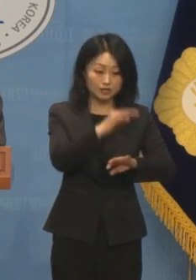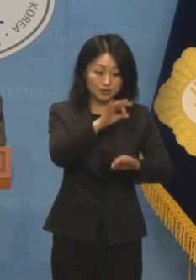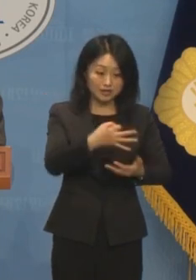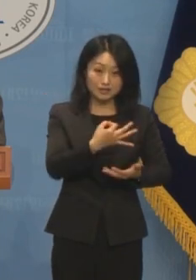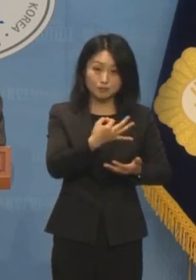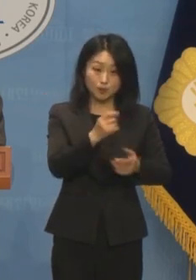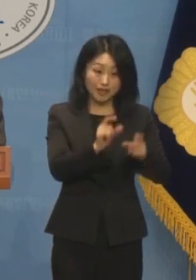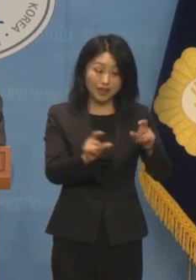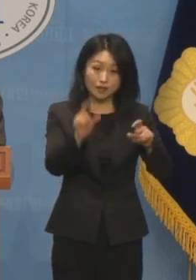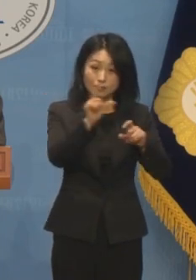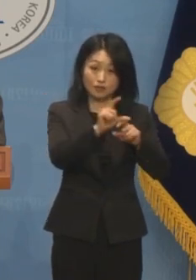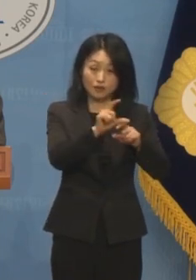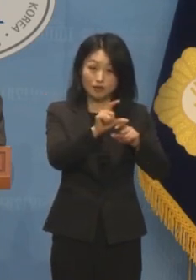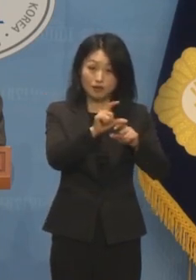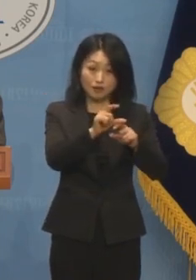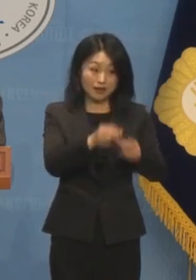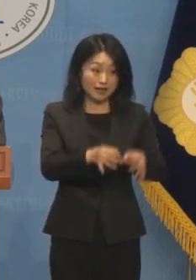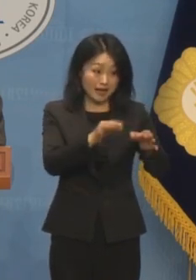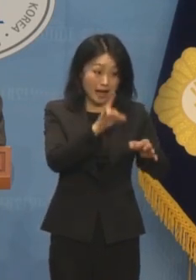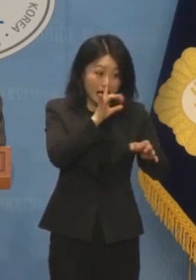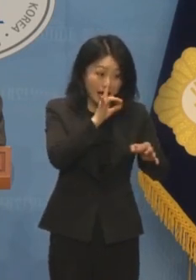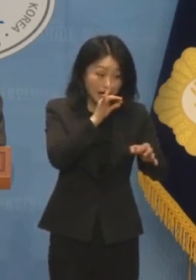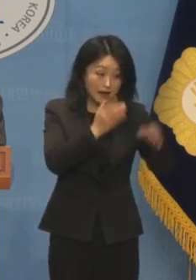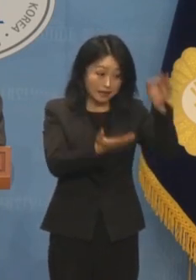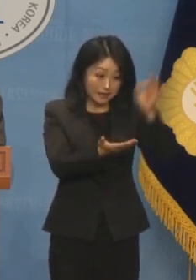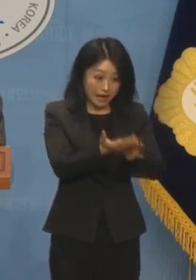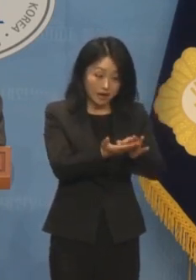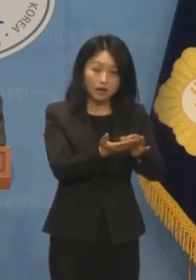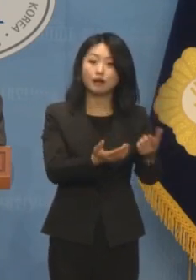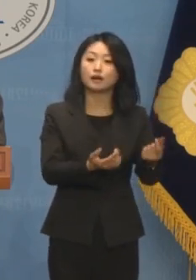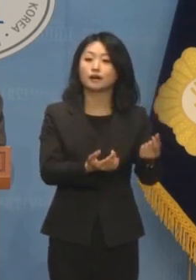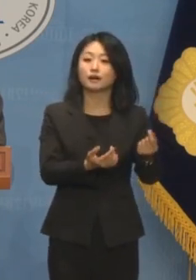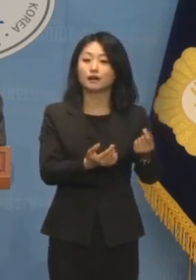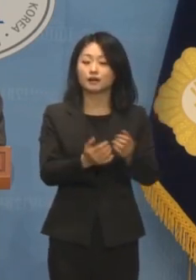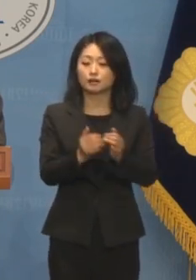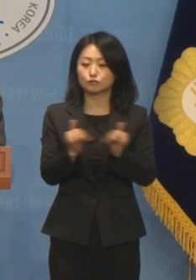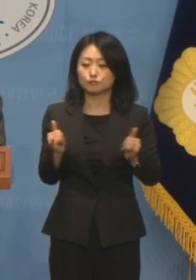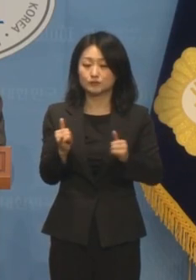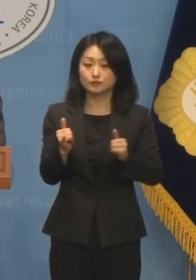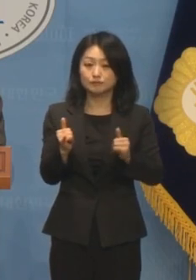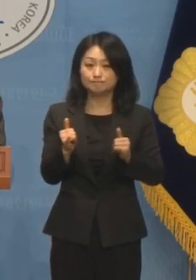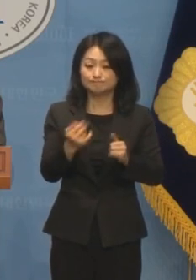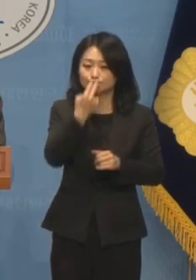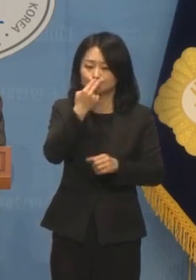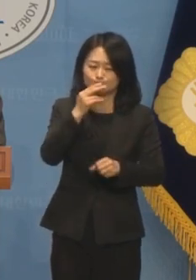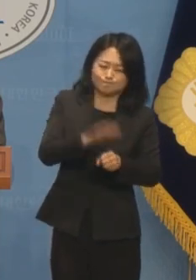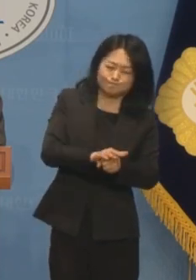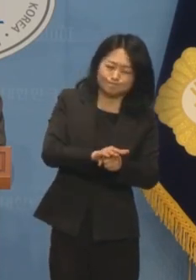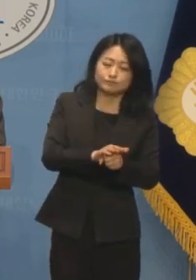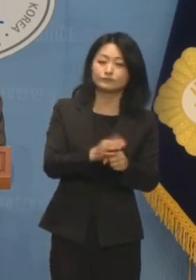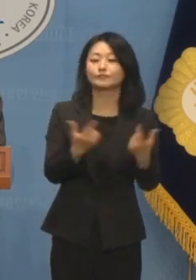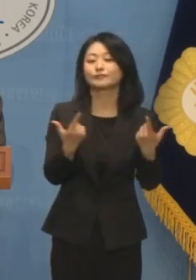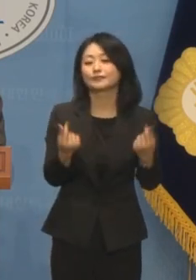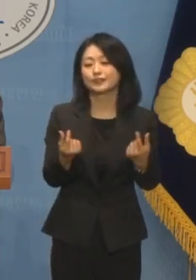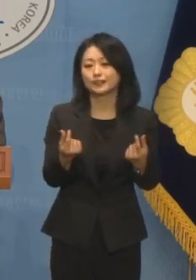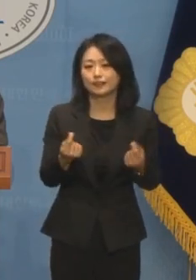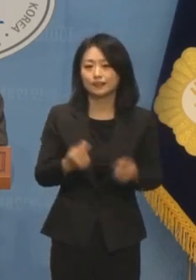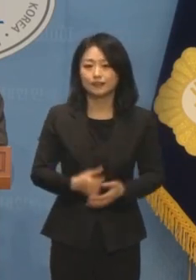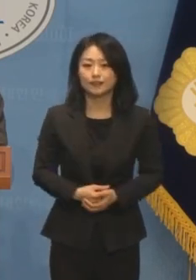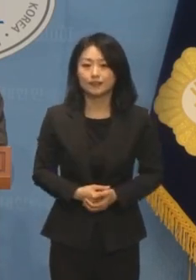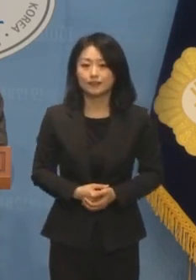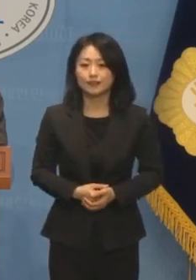같은 상황이 반복될 것이 뻔합니다. 민생의 숨통을 조이겠다는 선언이나 다르지 않습니다.